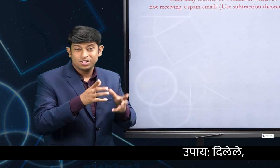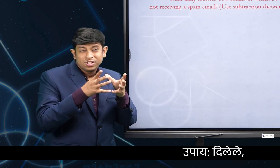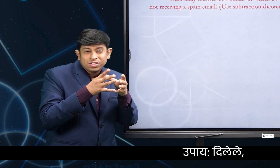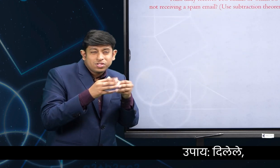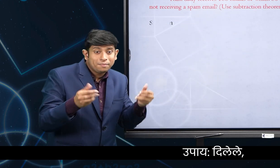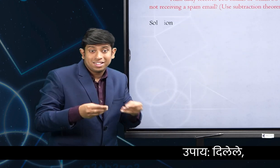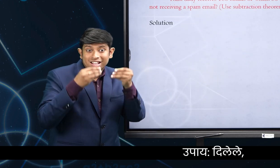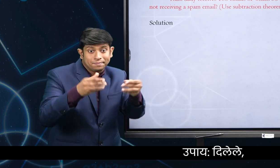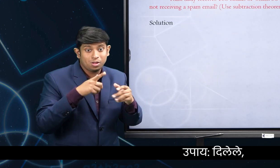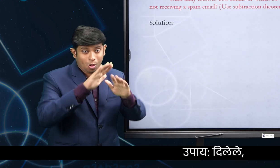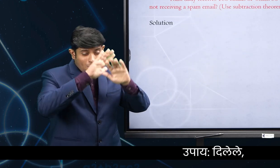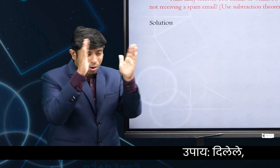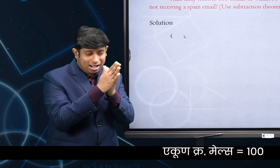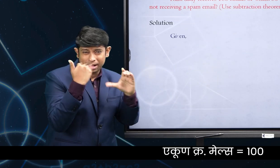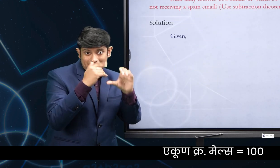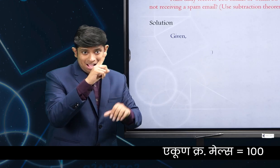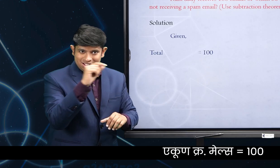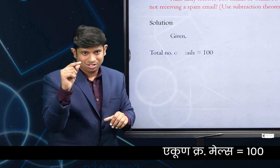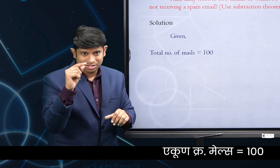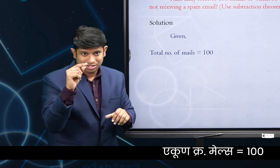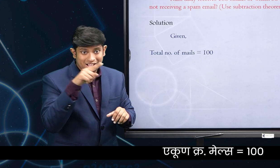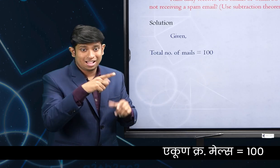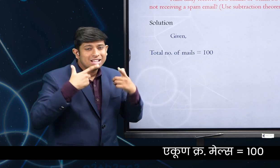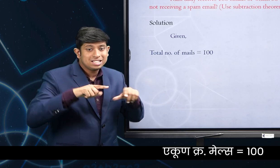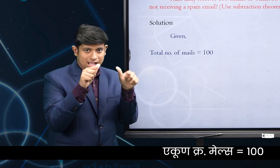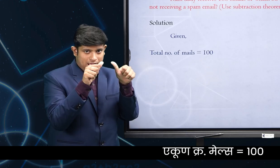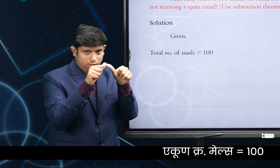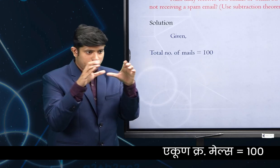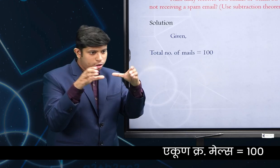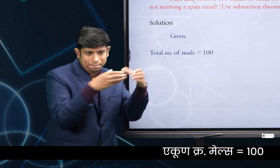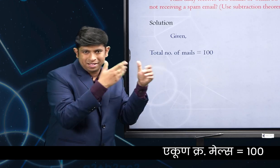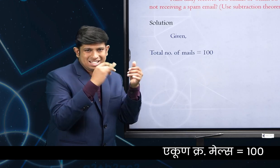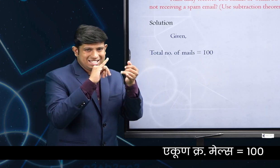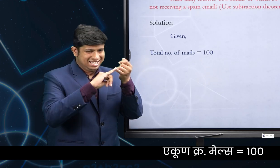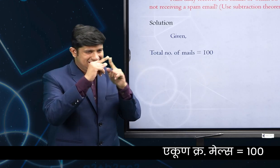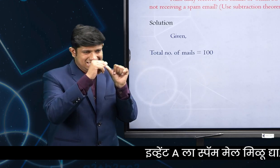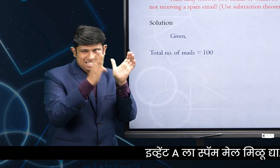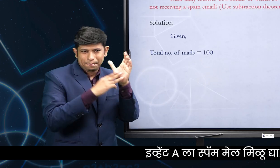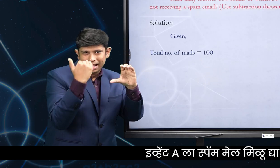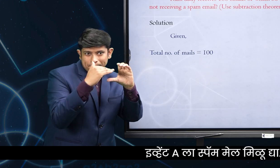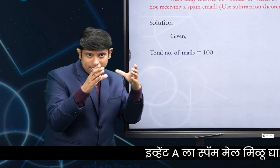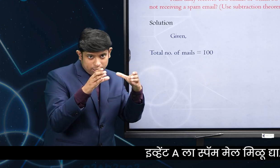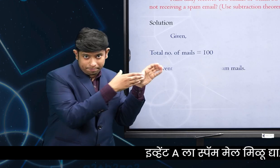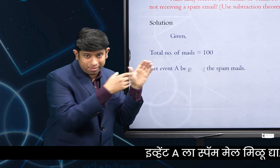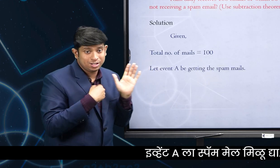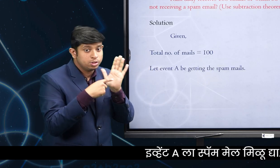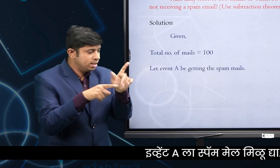उपाय. दिलेले एकूण क्रमांक मेल्स बरोबर 100. इव्हेंट ए ला स्पॅम मेल मिळू